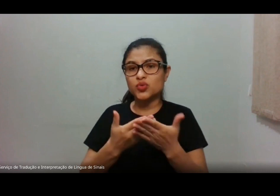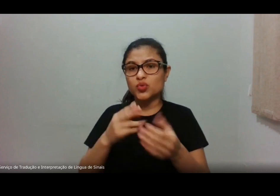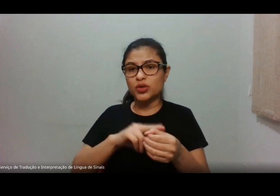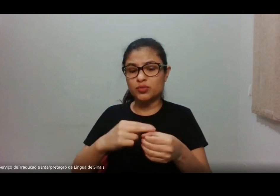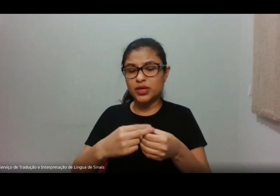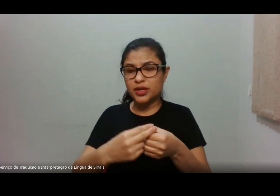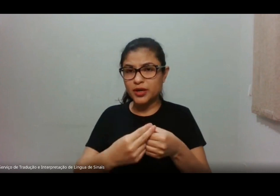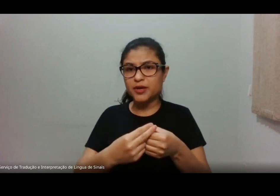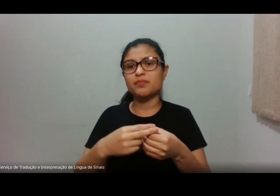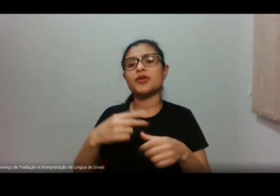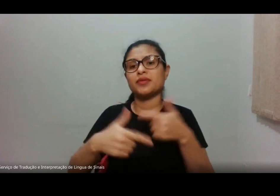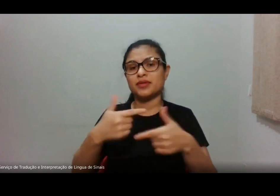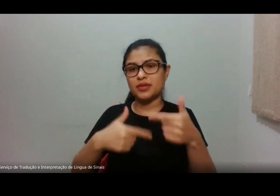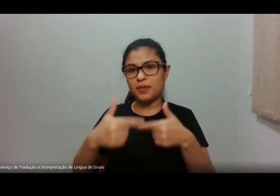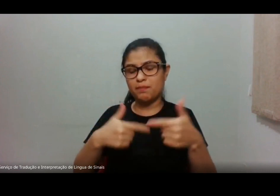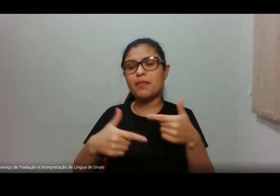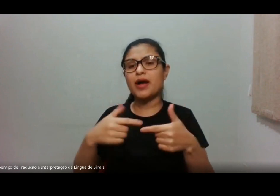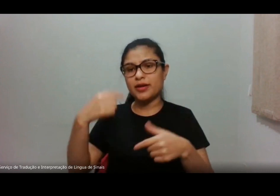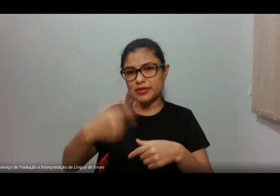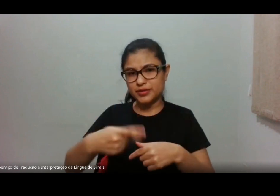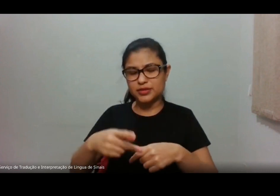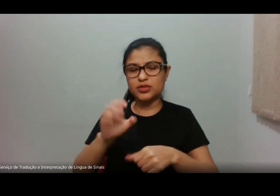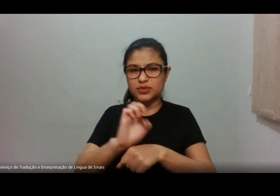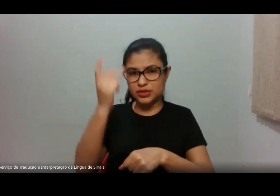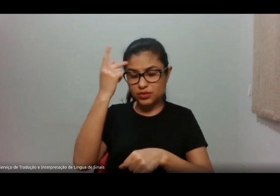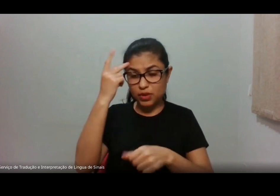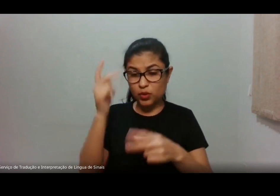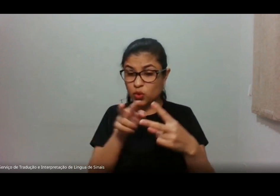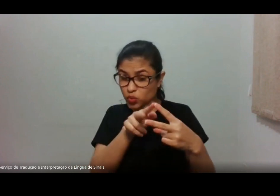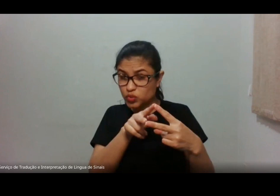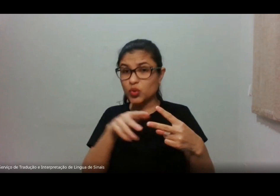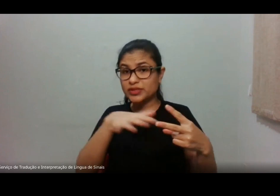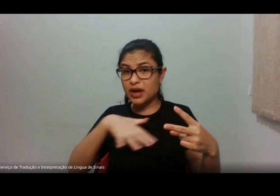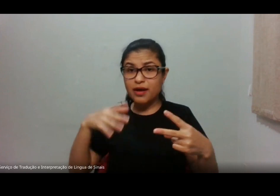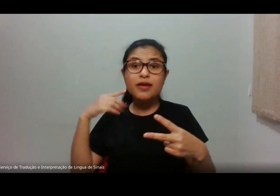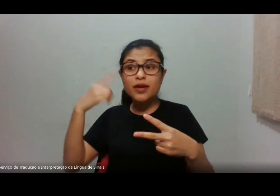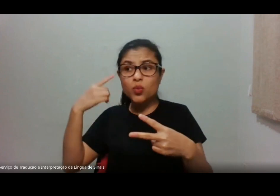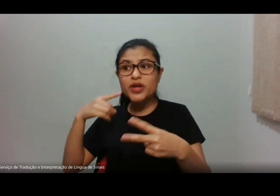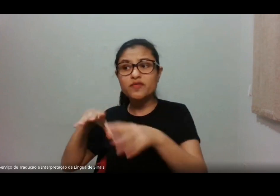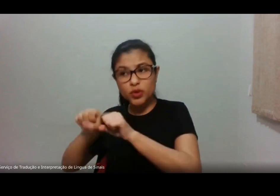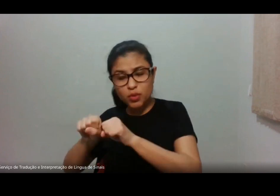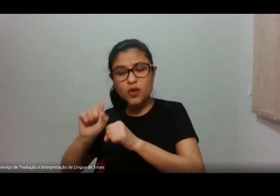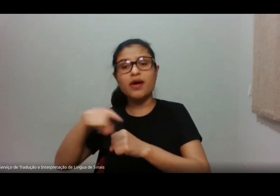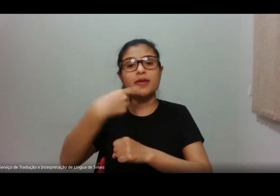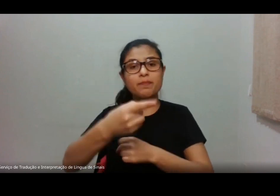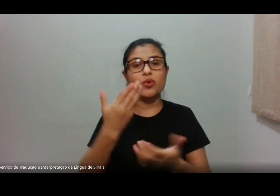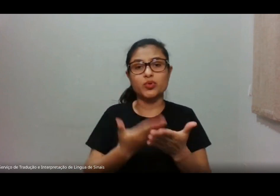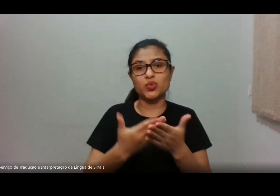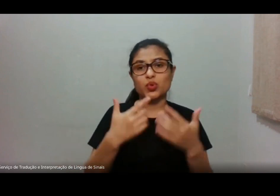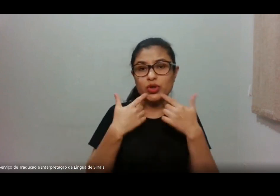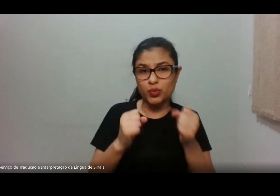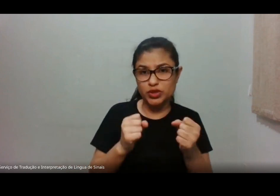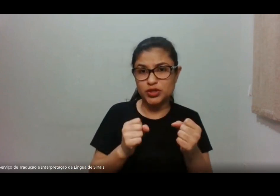trabalha, na Corregedoria Pública do Estado de São Paulo. Os dois vêm da área do direito, eles fizeram direito e